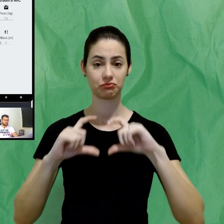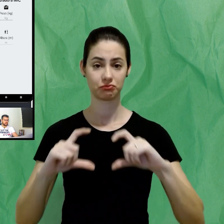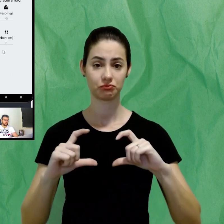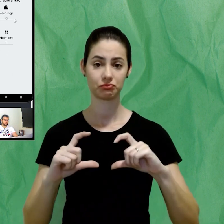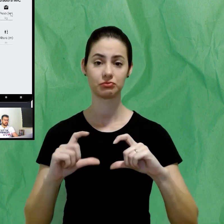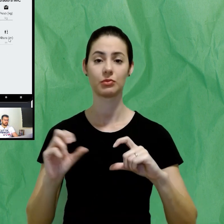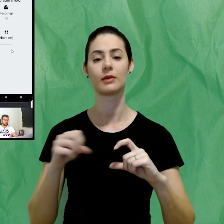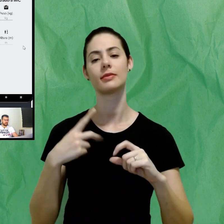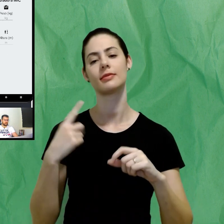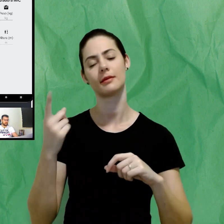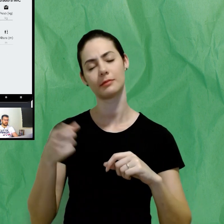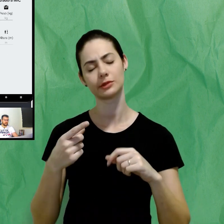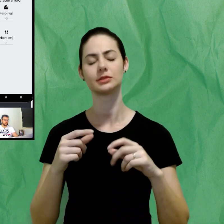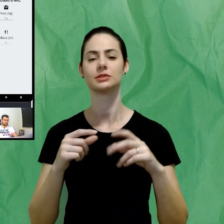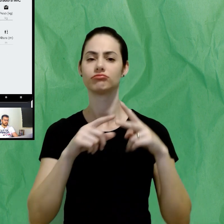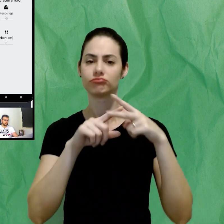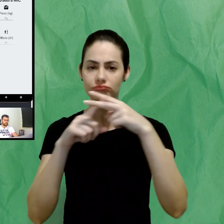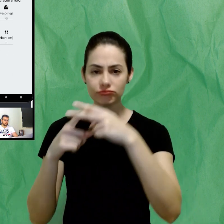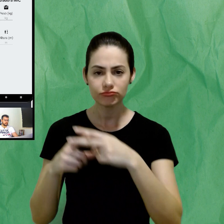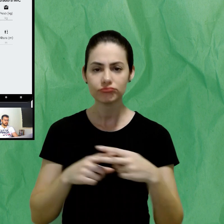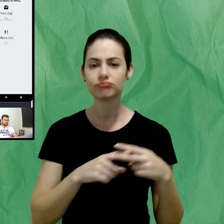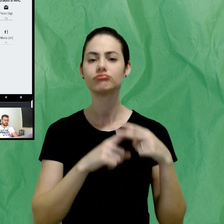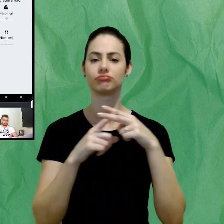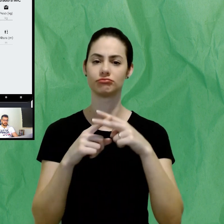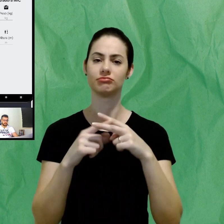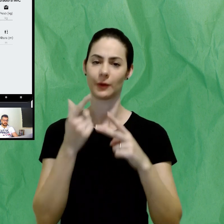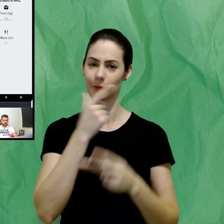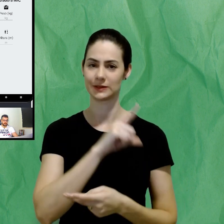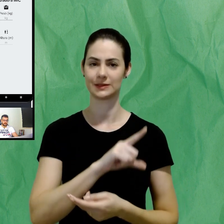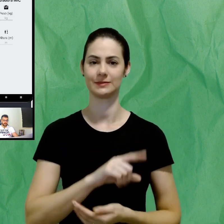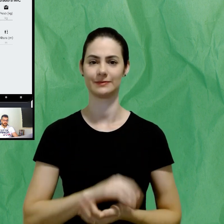que fazer as funções para poder reagir em cima de tudo isso aqui,